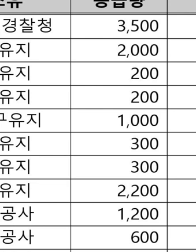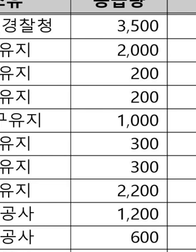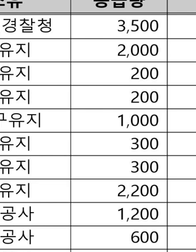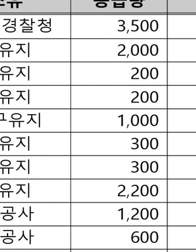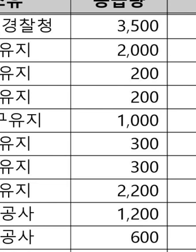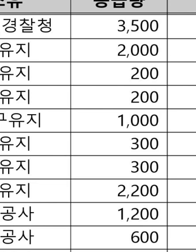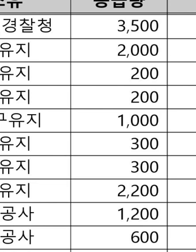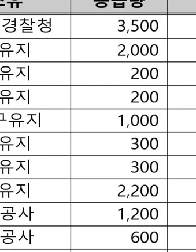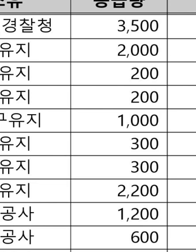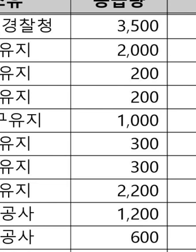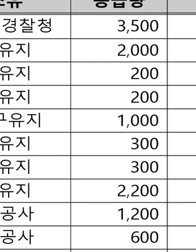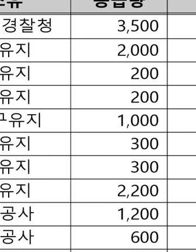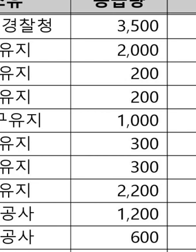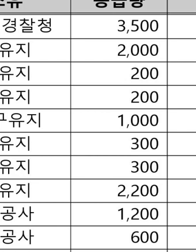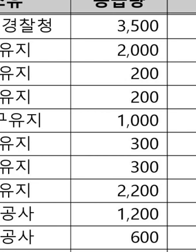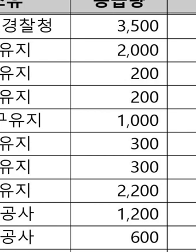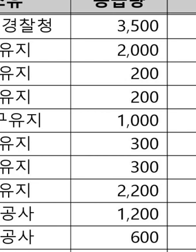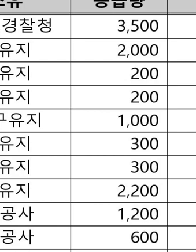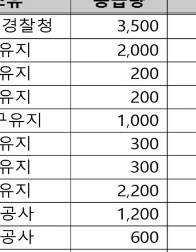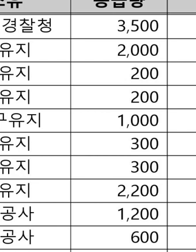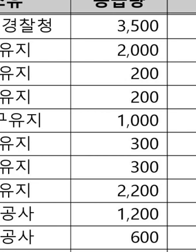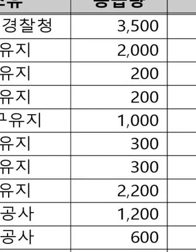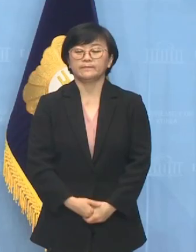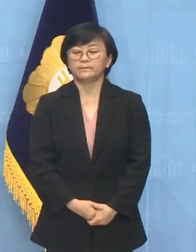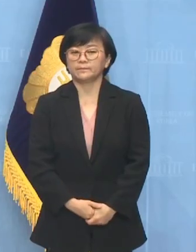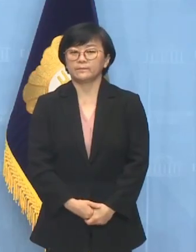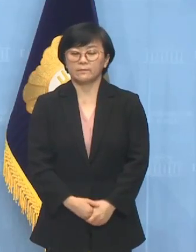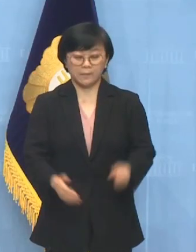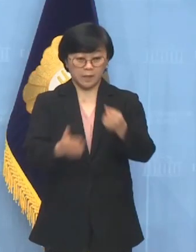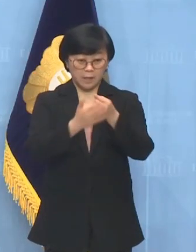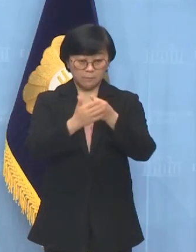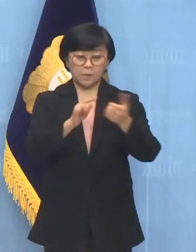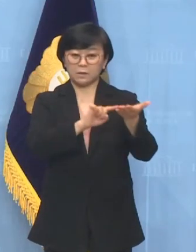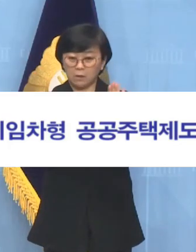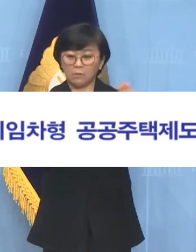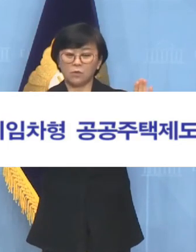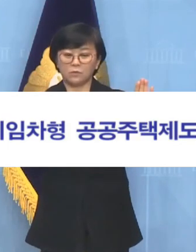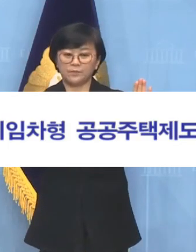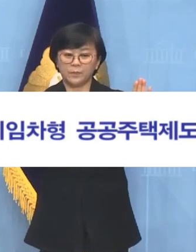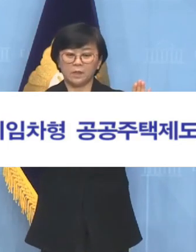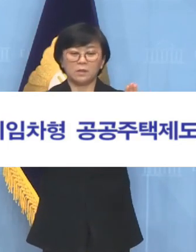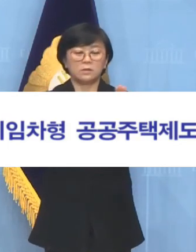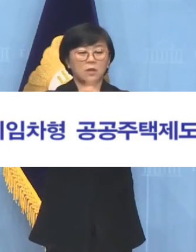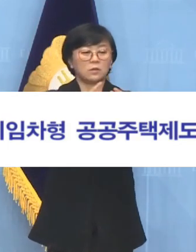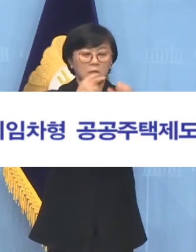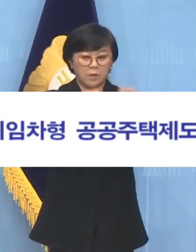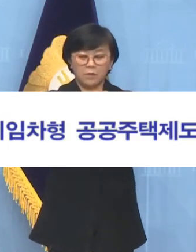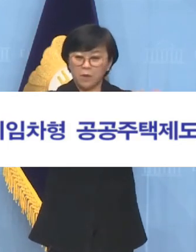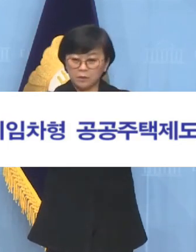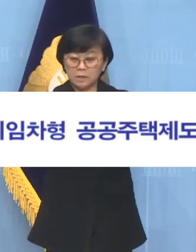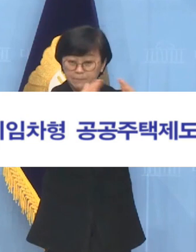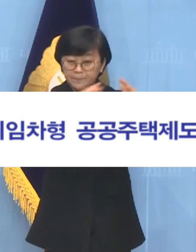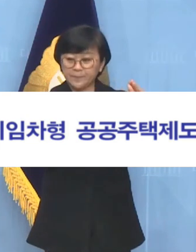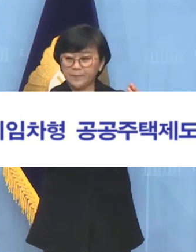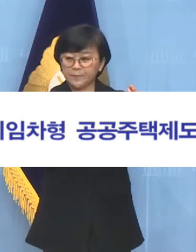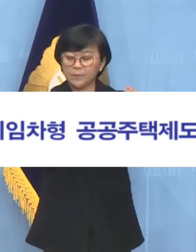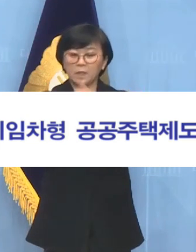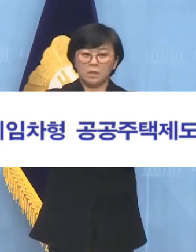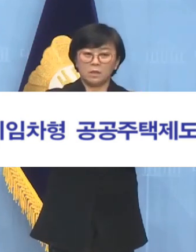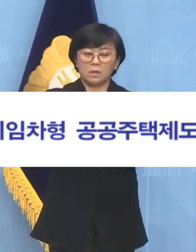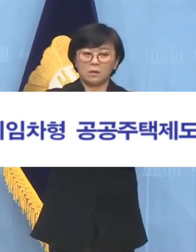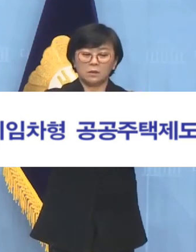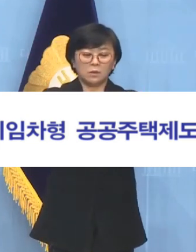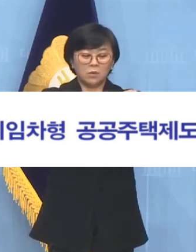주택을 공급하겠다고 약속한 것은 거의 불가능에 가깝습니다. 그래서 등장하는 것이 바로 이 상생주택입니다. 상생주택은